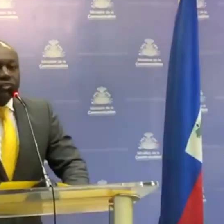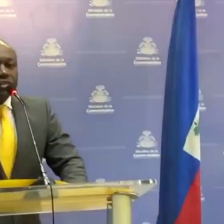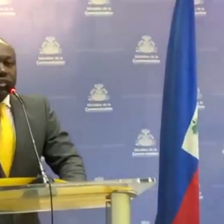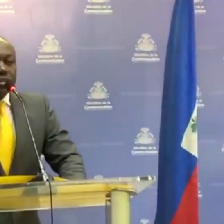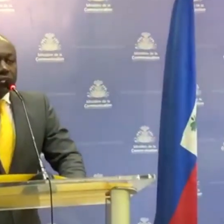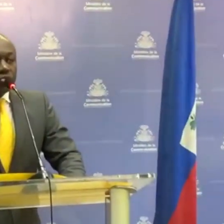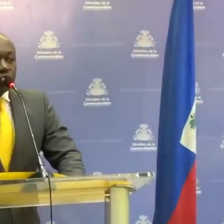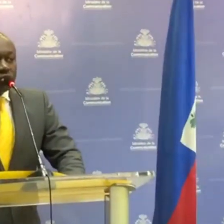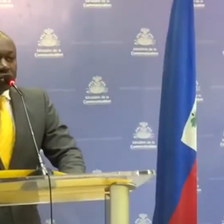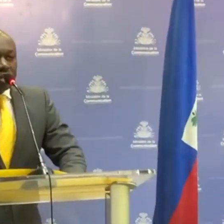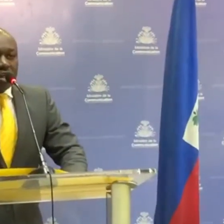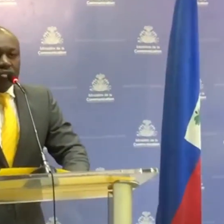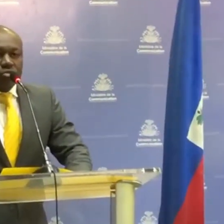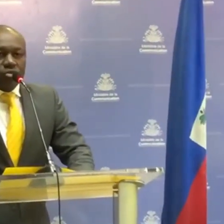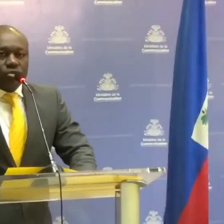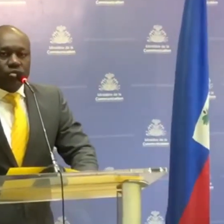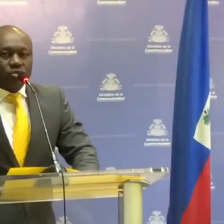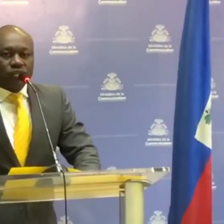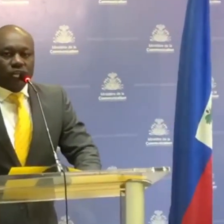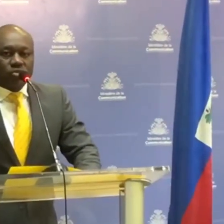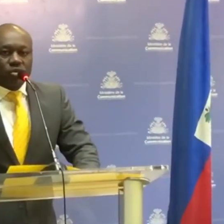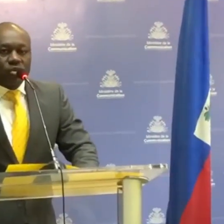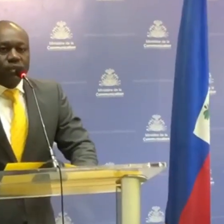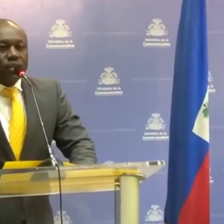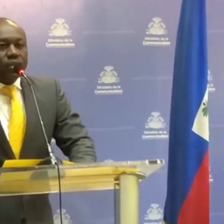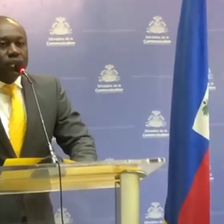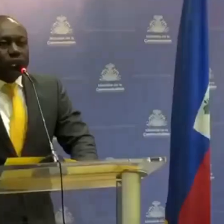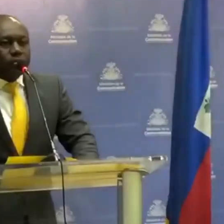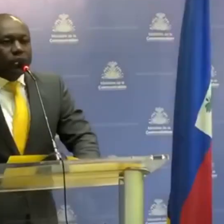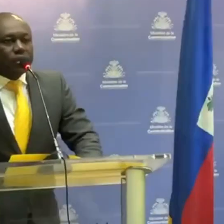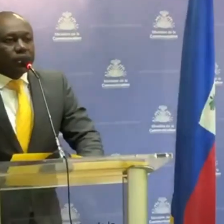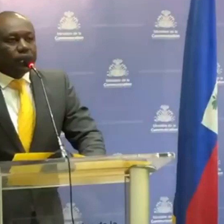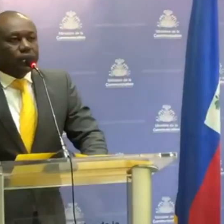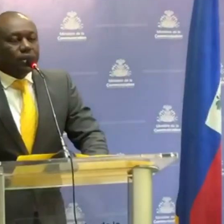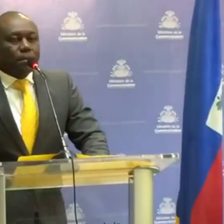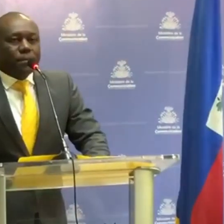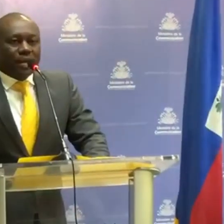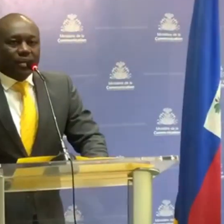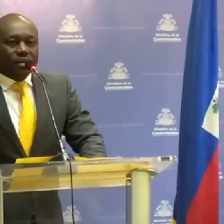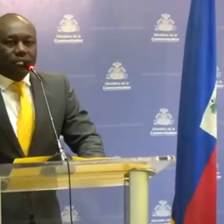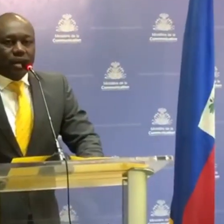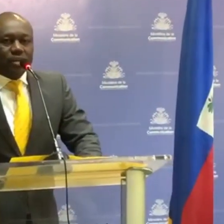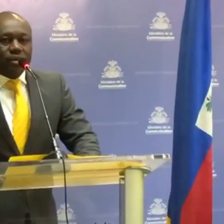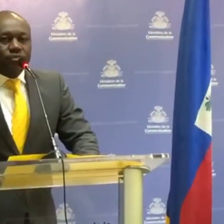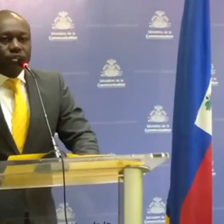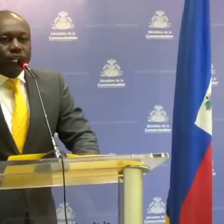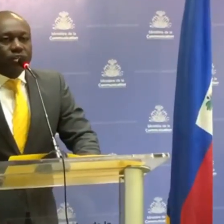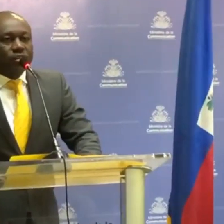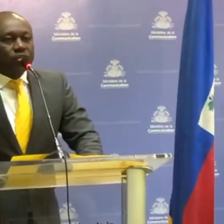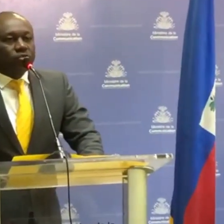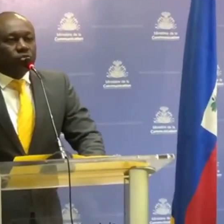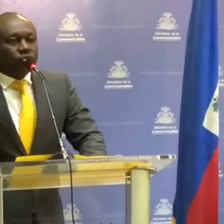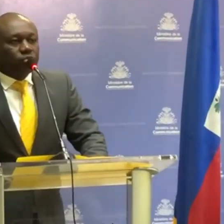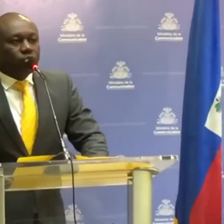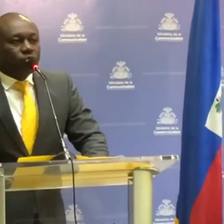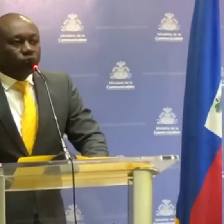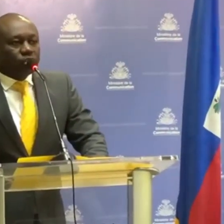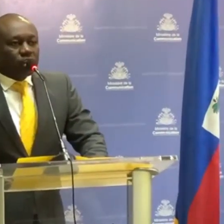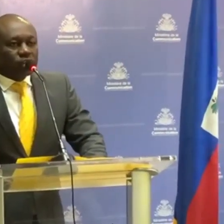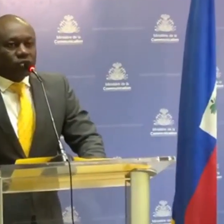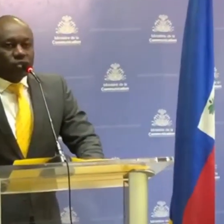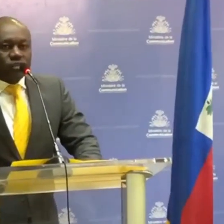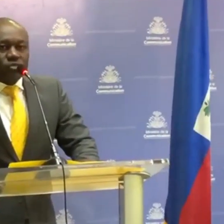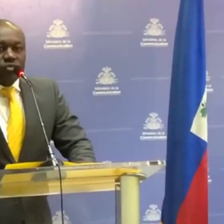n'a félicité tout acteur, tout secteur qui est impliqué dans un bel débat qui a fait sous